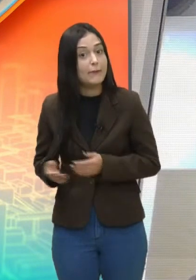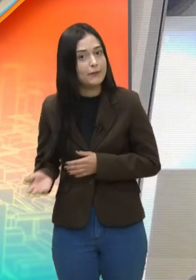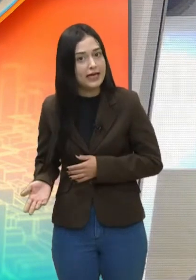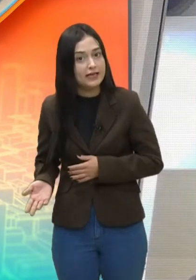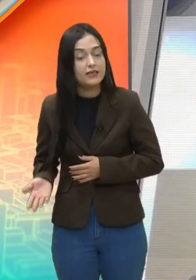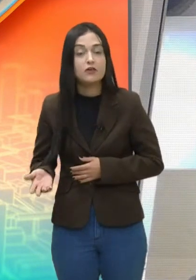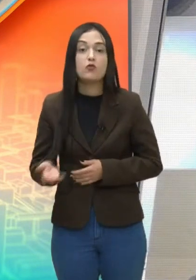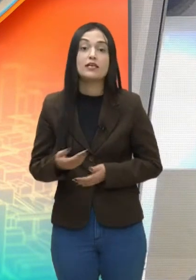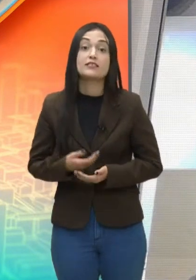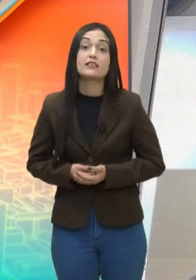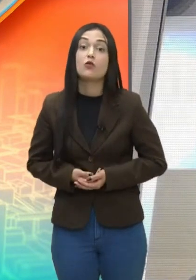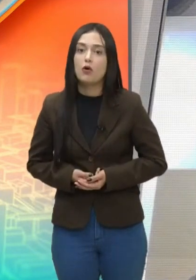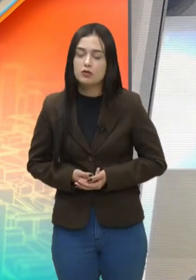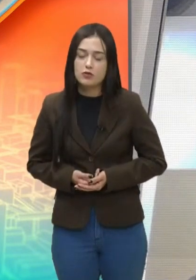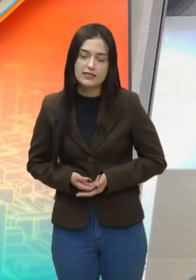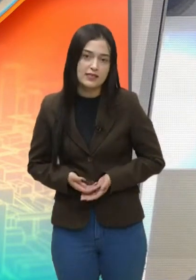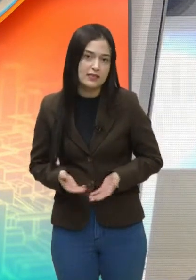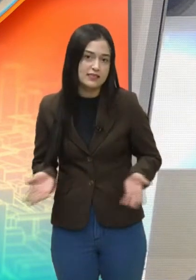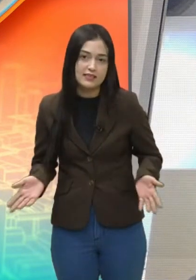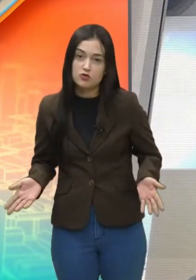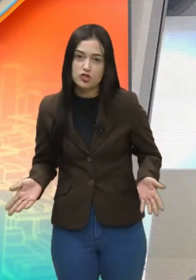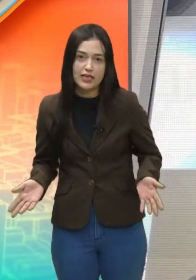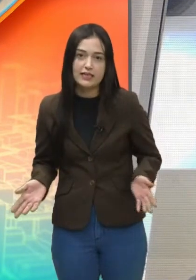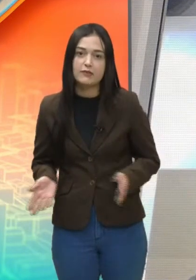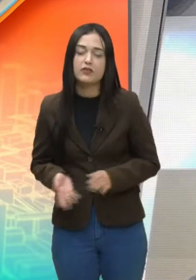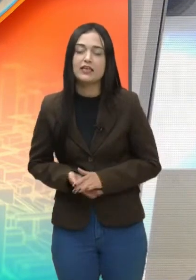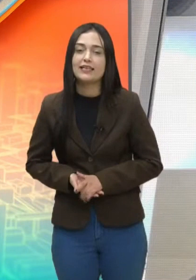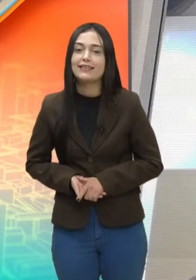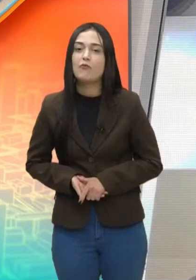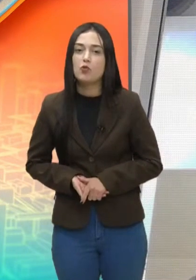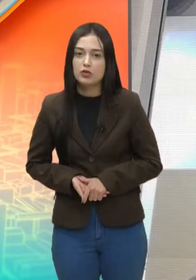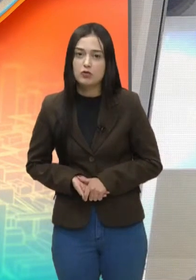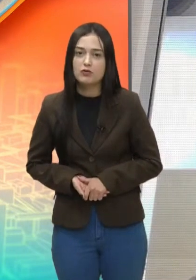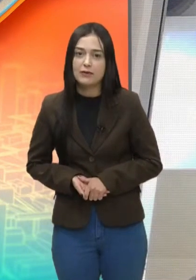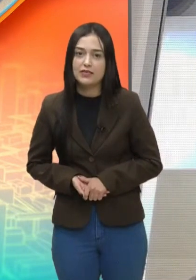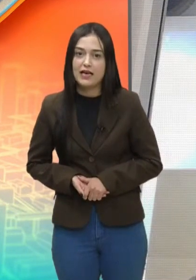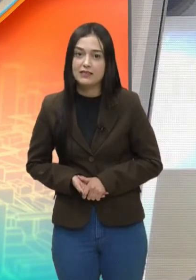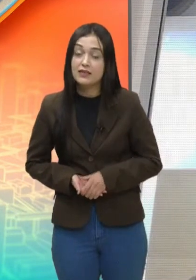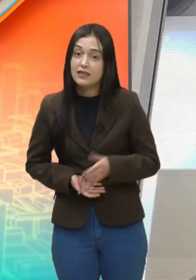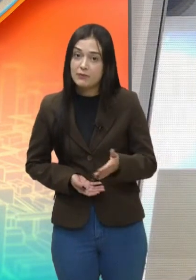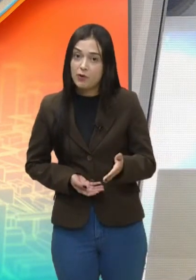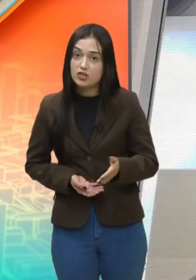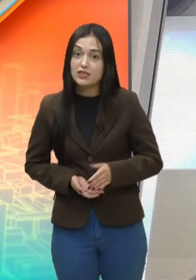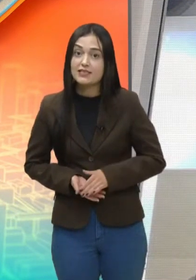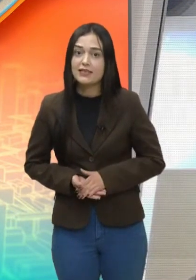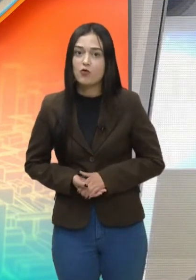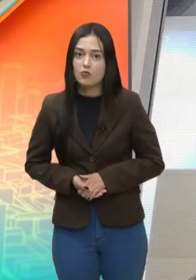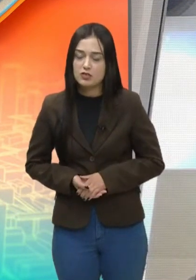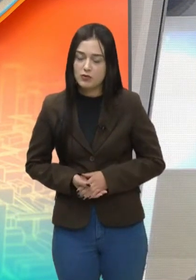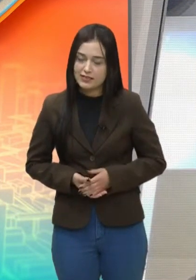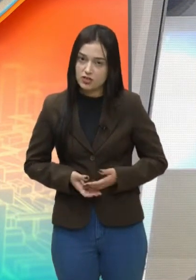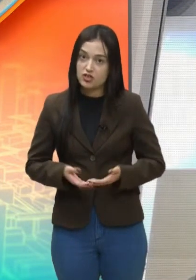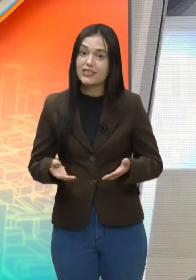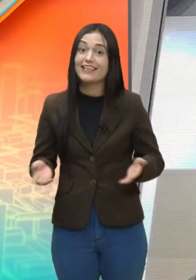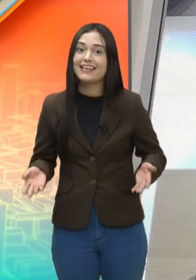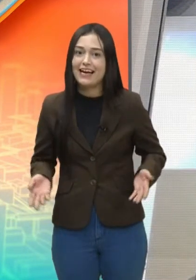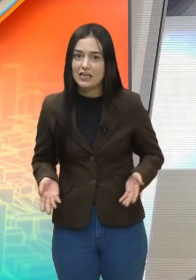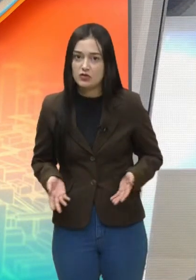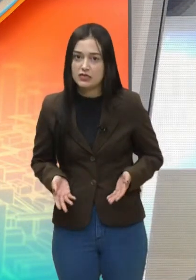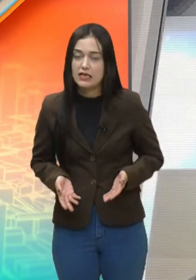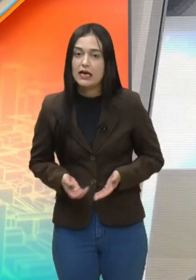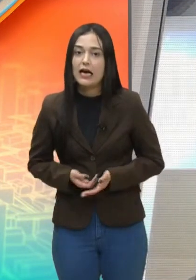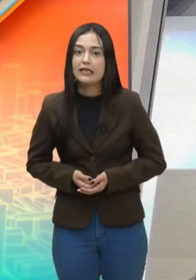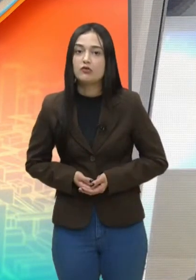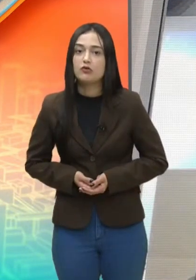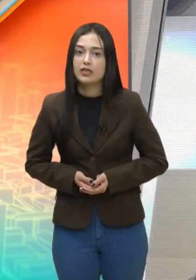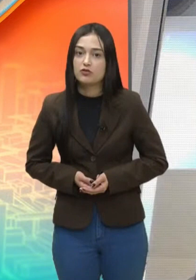contato da pele com esse lodo, essa sujeira que fica ali, que está muito contaminada e pode trazer algumas doenças. A gente já tem